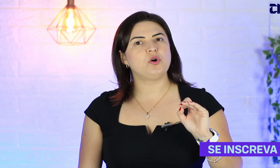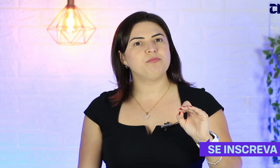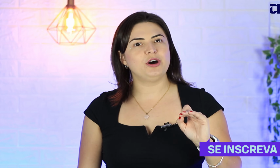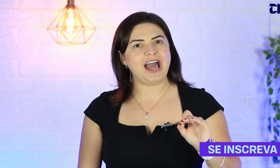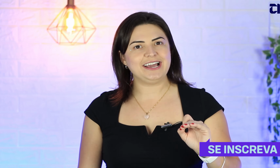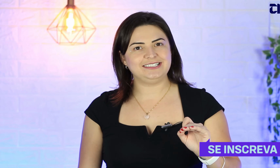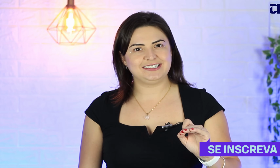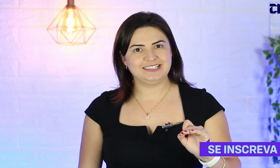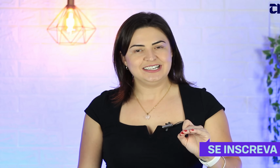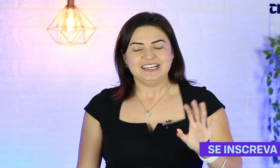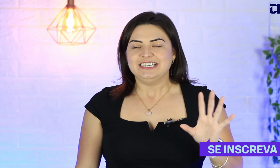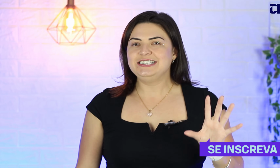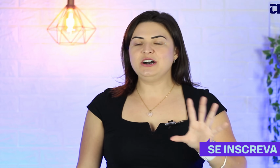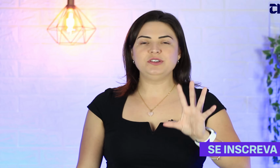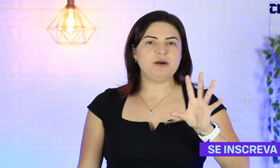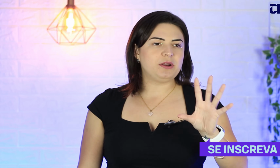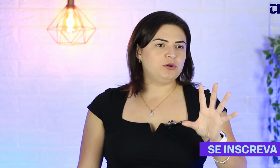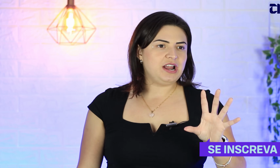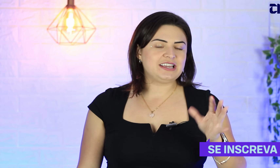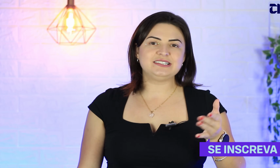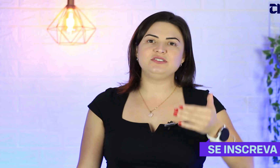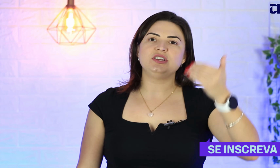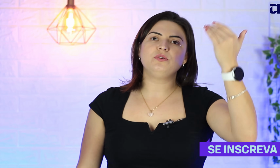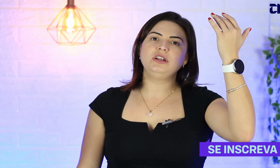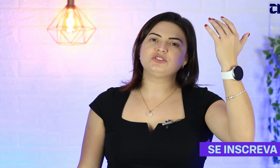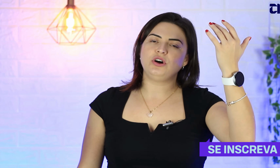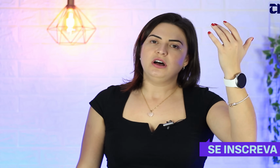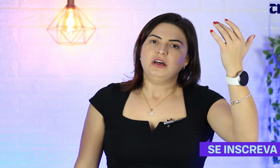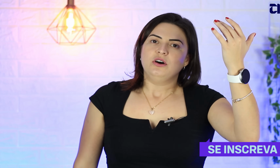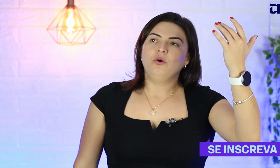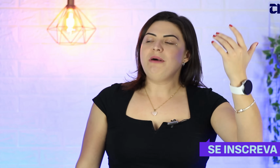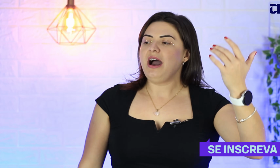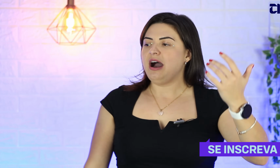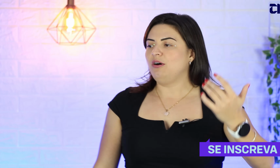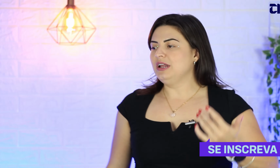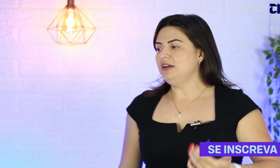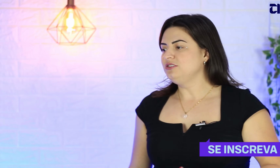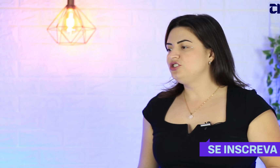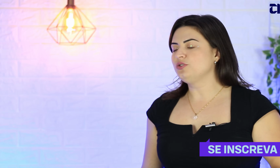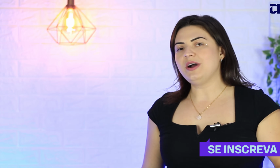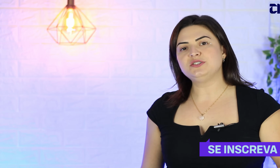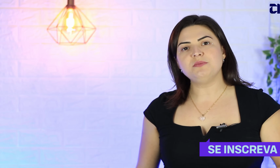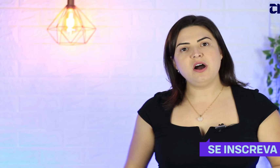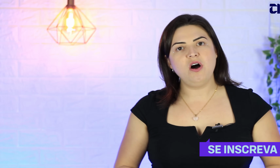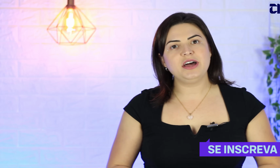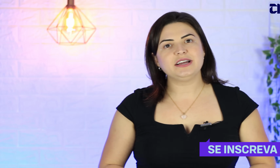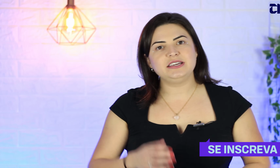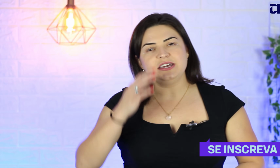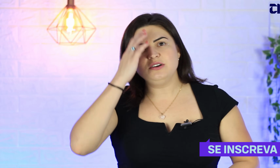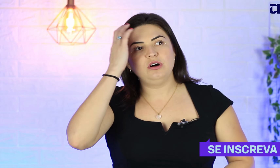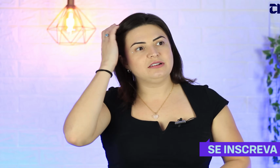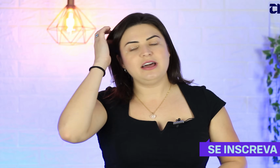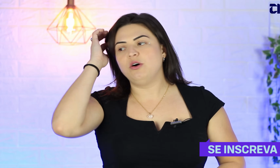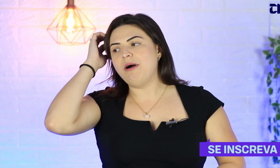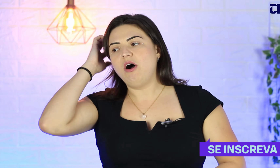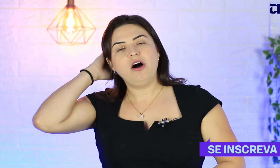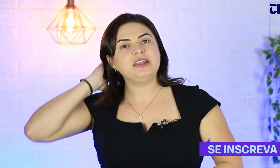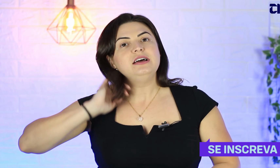corporais. Não dá pra abordar. O vocês viram? Olha só. Uma aula de quase uma hora aqui. Ou até uma hora.